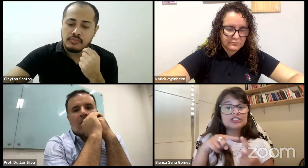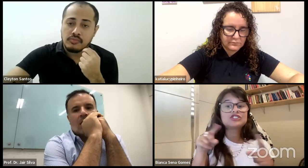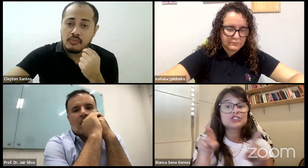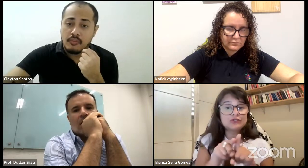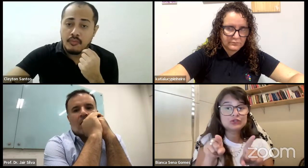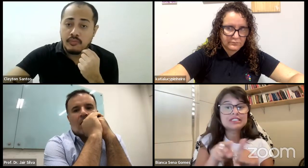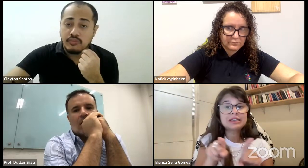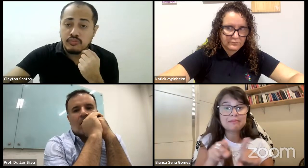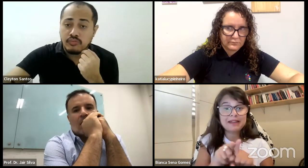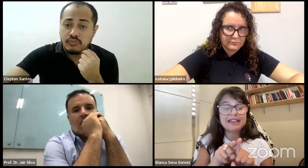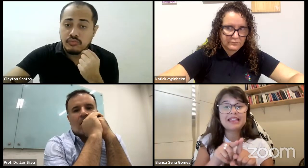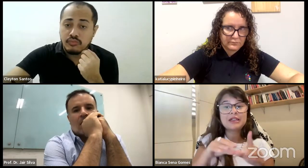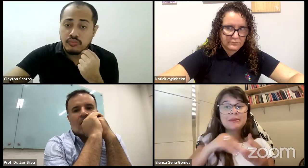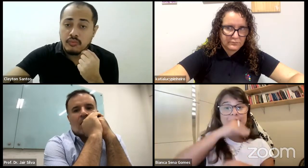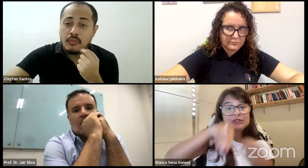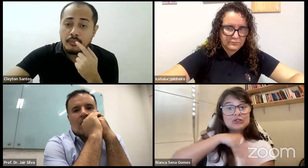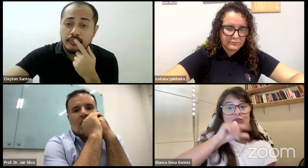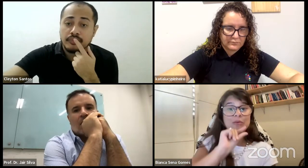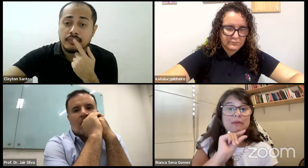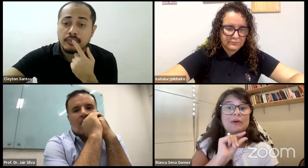com seus orientadores.